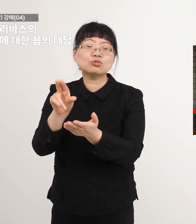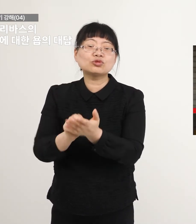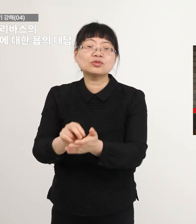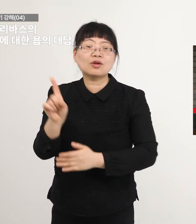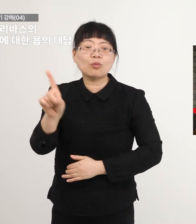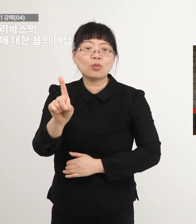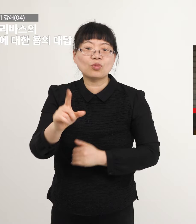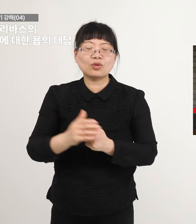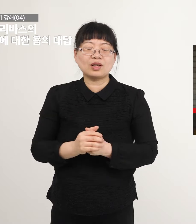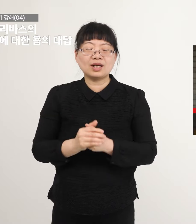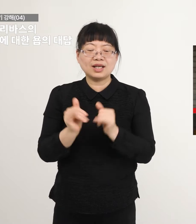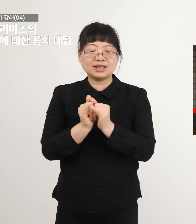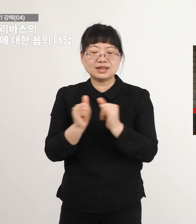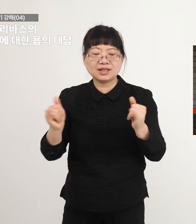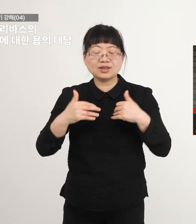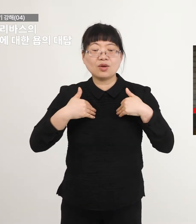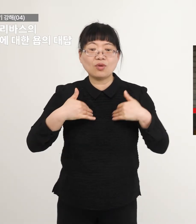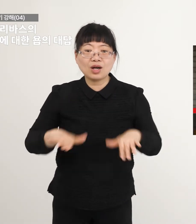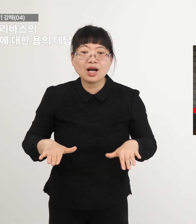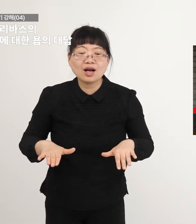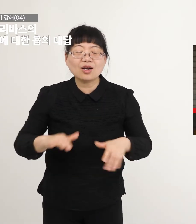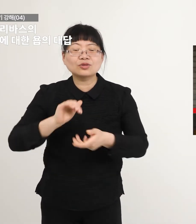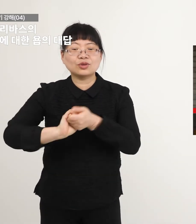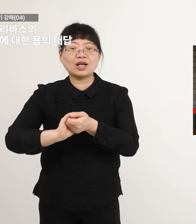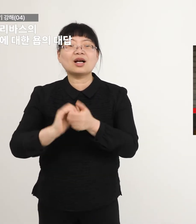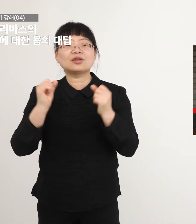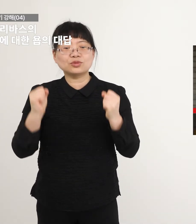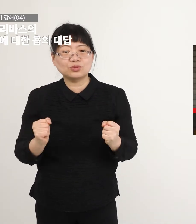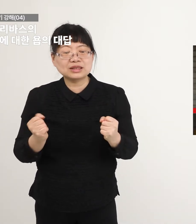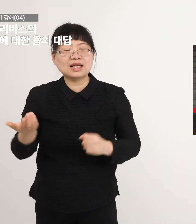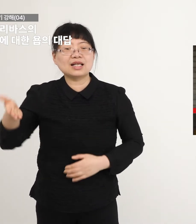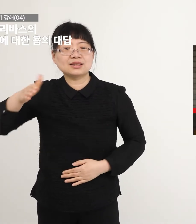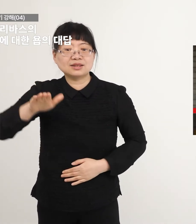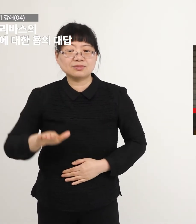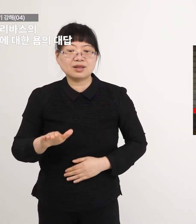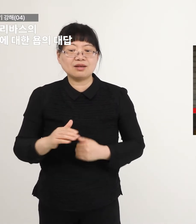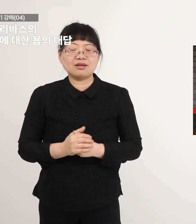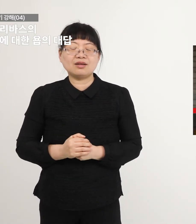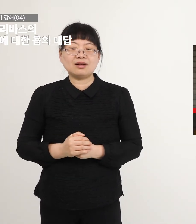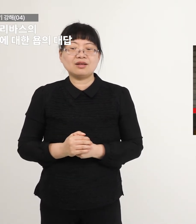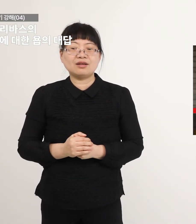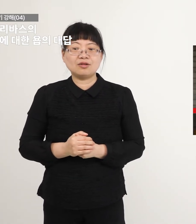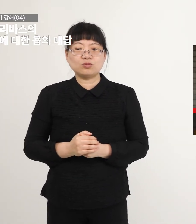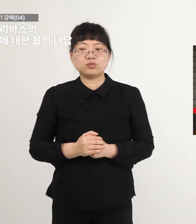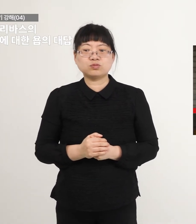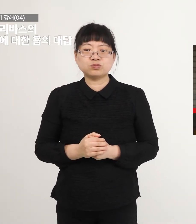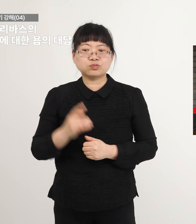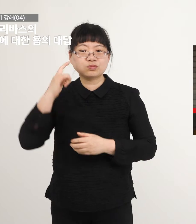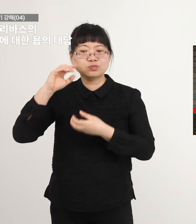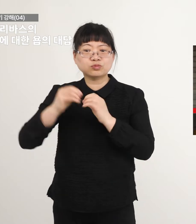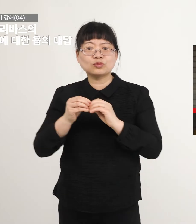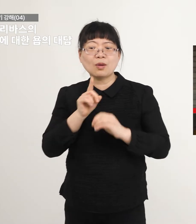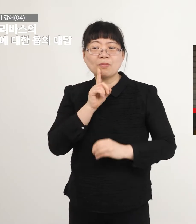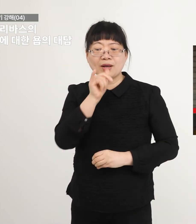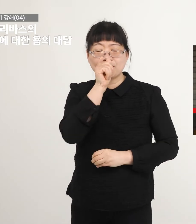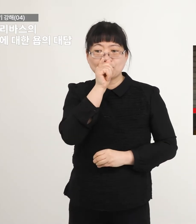문제가 인간이 연약하고 유한한 존재이긴 하지만 여기 아주 엉뚱한 얘기를